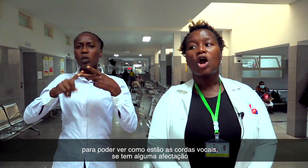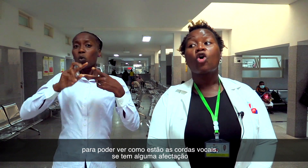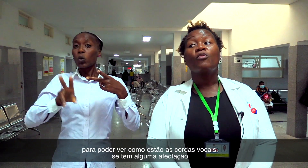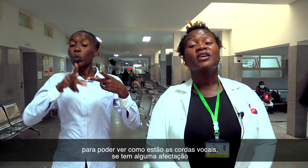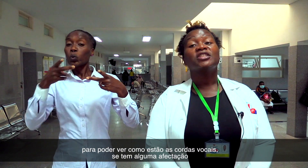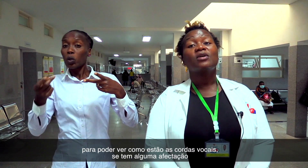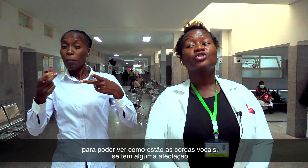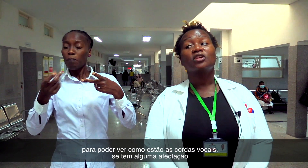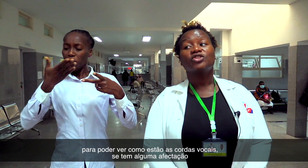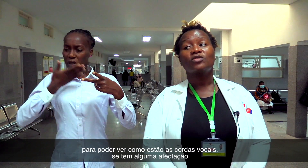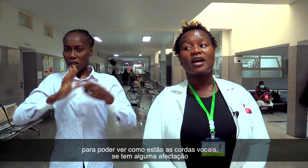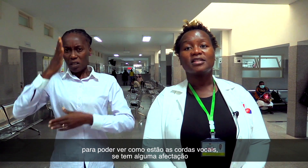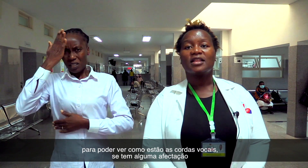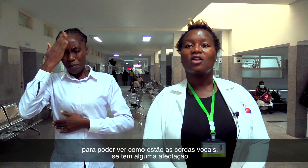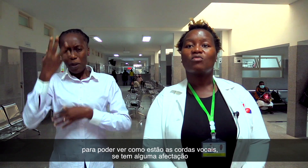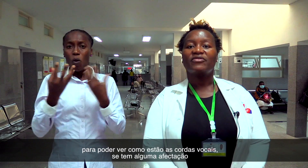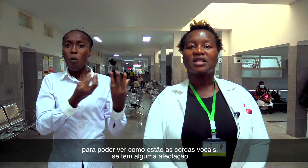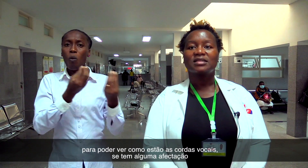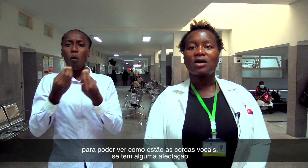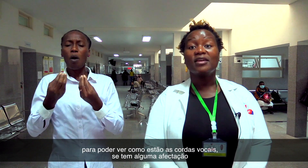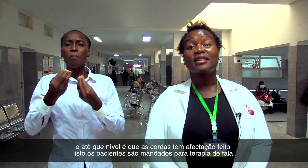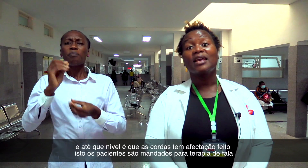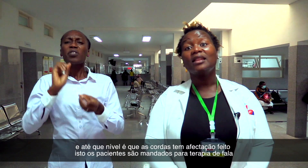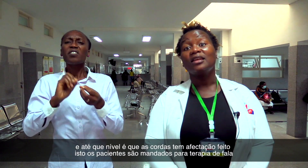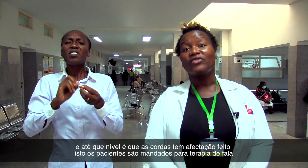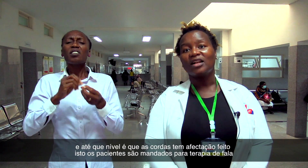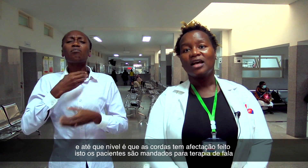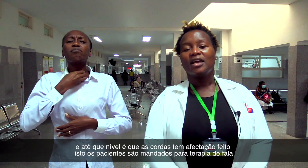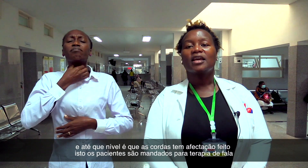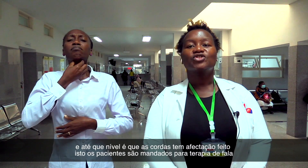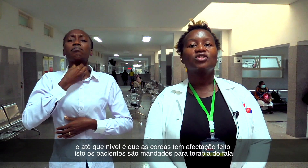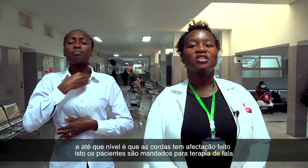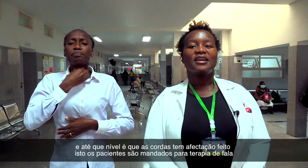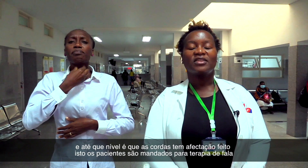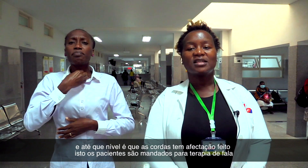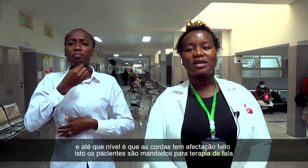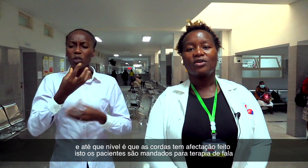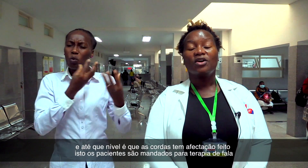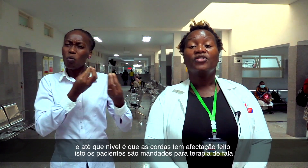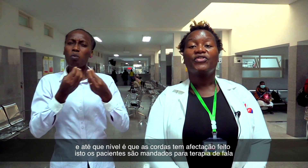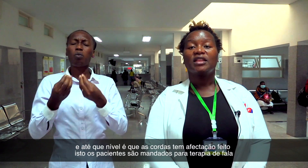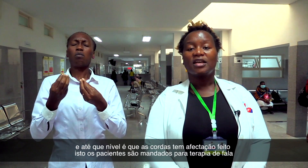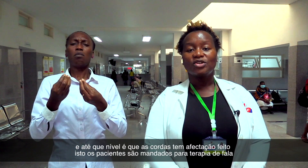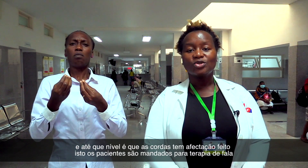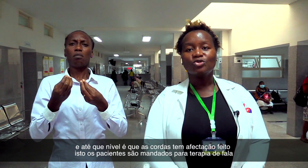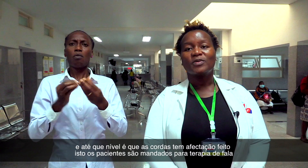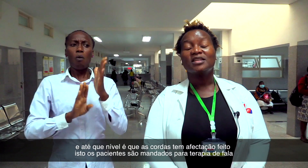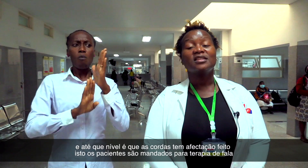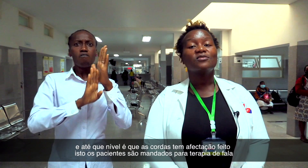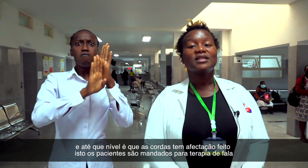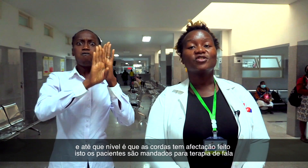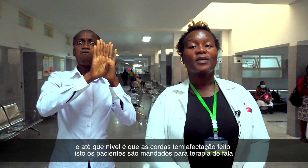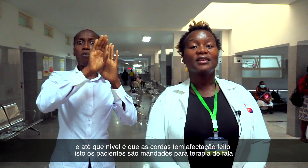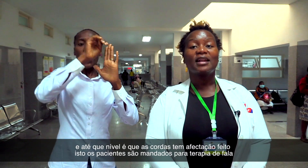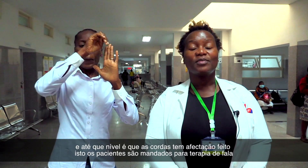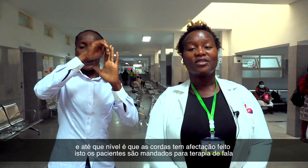ver como é que estão as cordas vocais, se tem alguma afetação e até que nível é que as cordas têm afetação. Feita isso, os pacientes